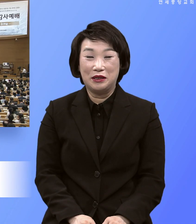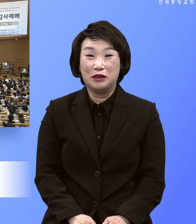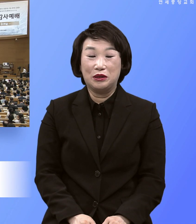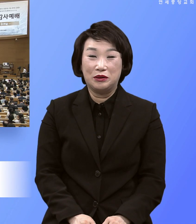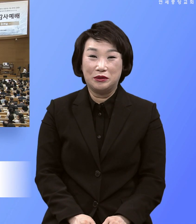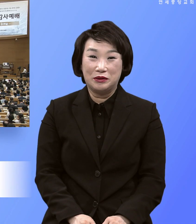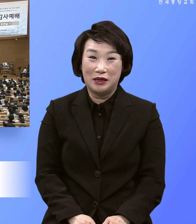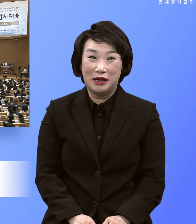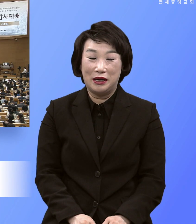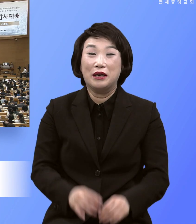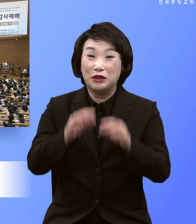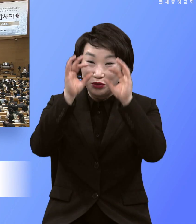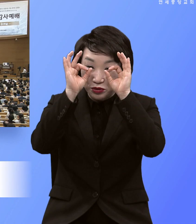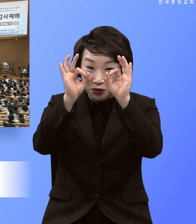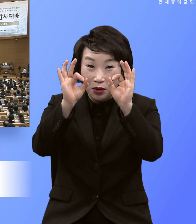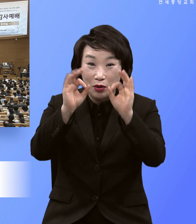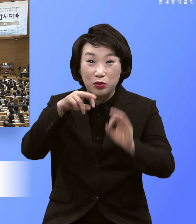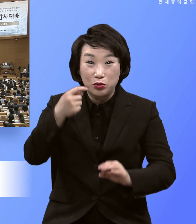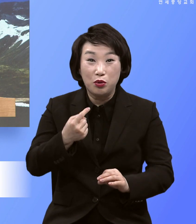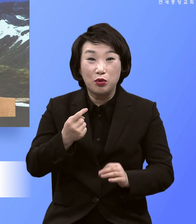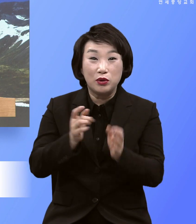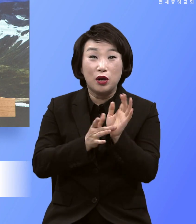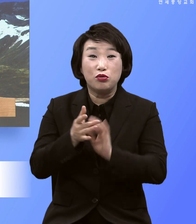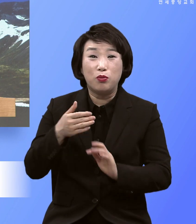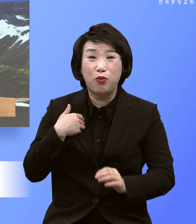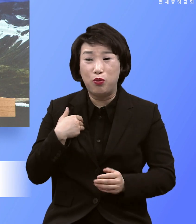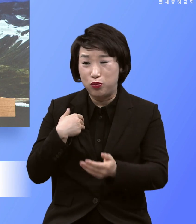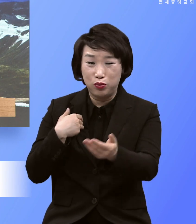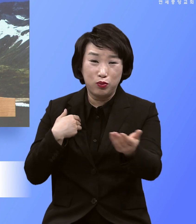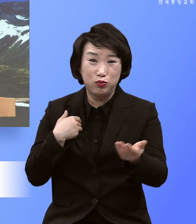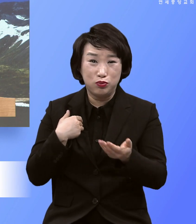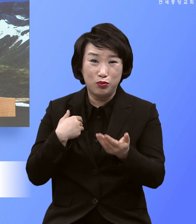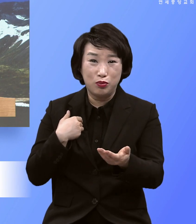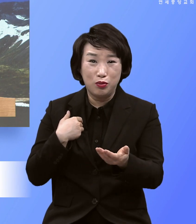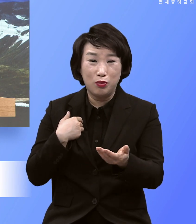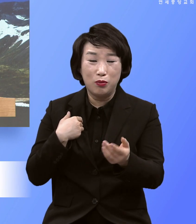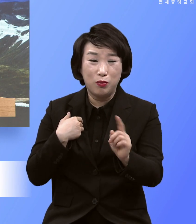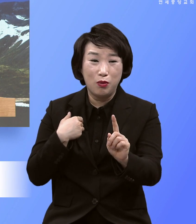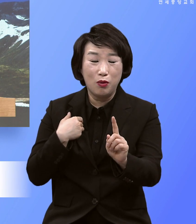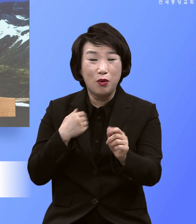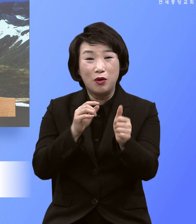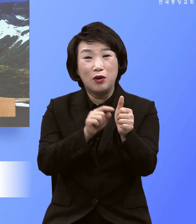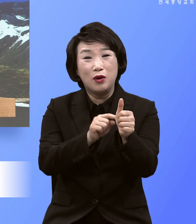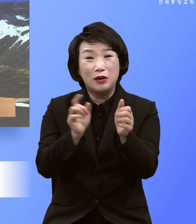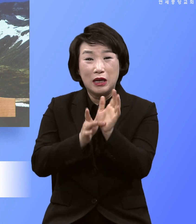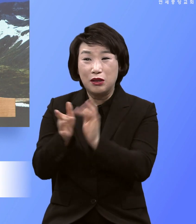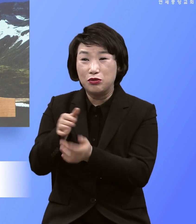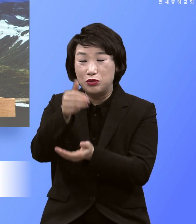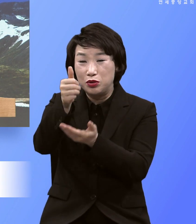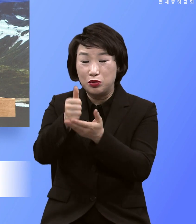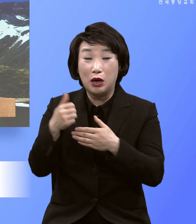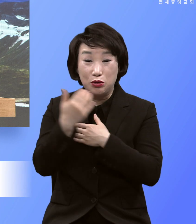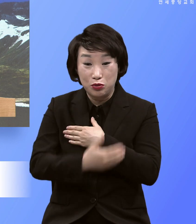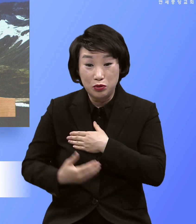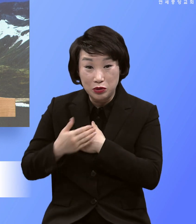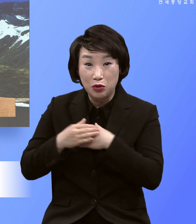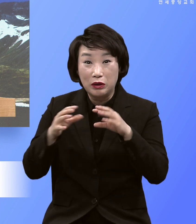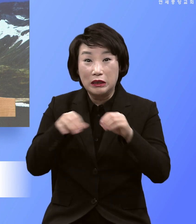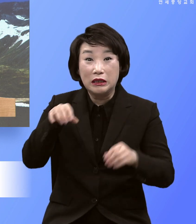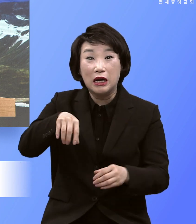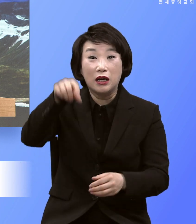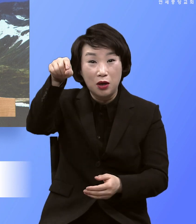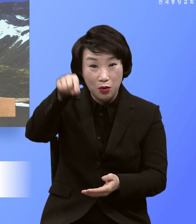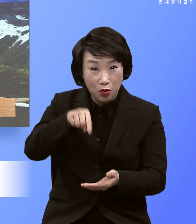눈으로 보고도 모르면 그 사람은 예수 그리스도가 육신으로